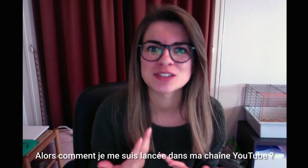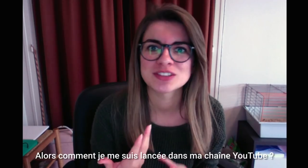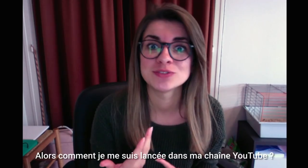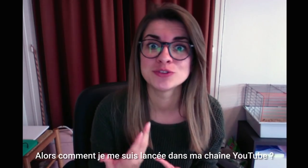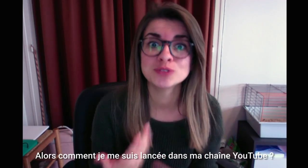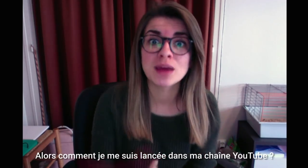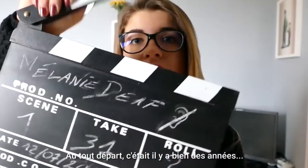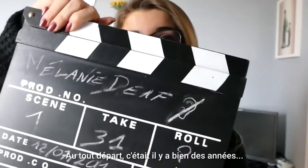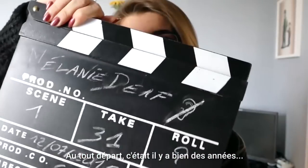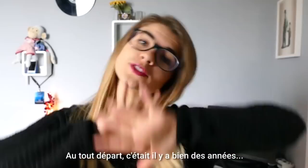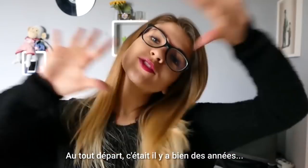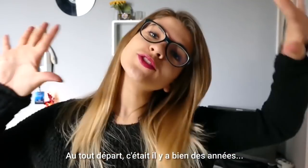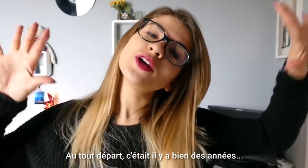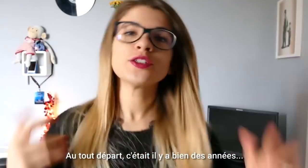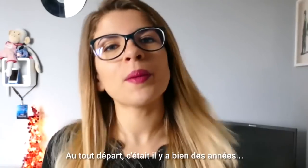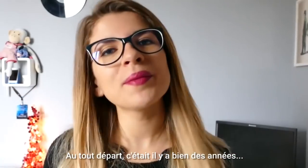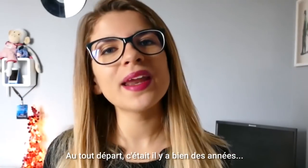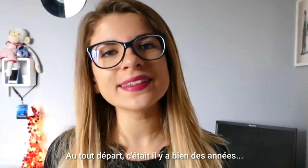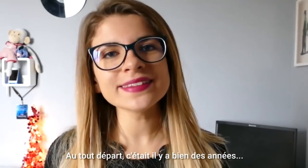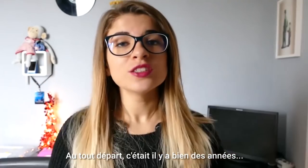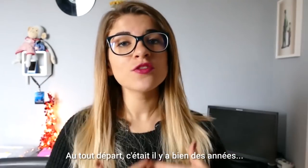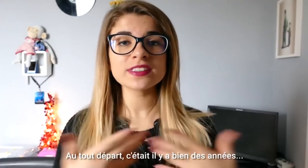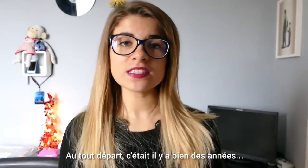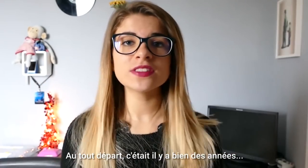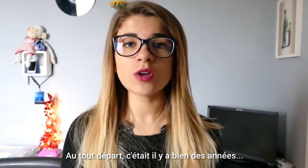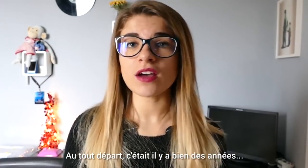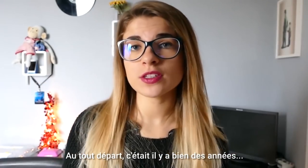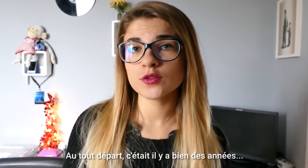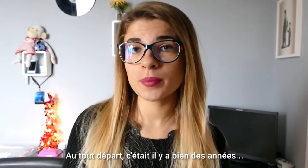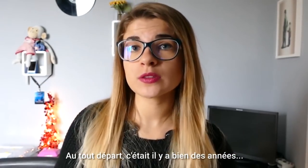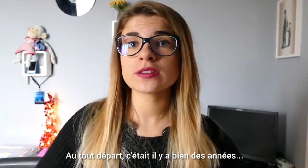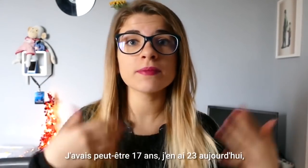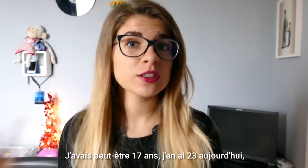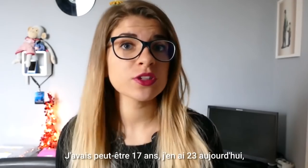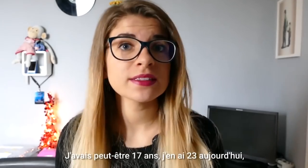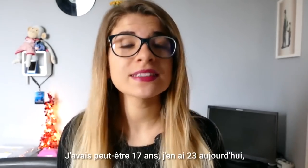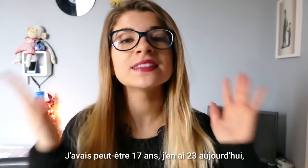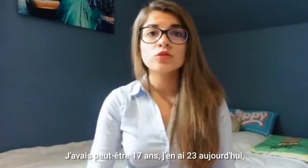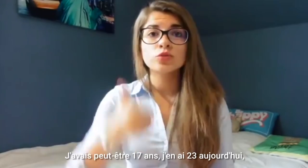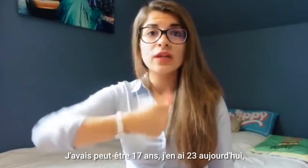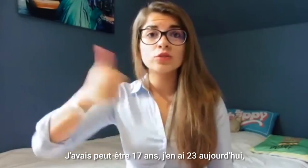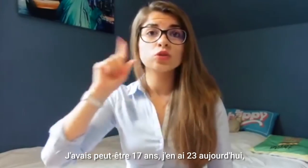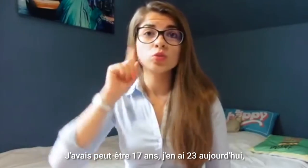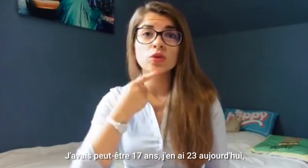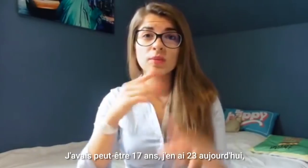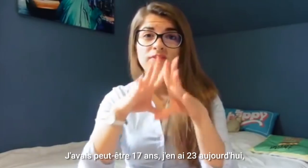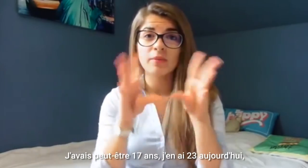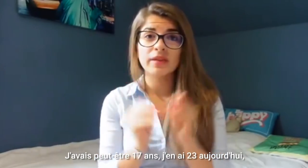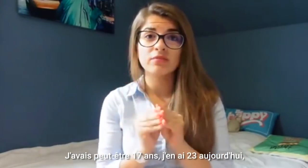ma chaîne YouTube ? Alors, au départ, c'était il y a bien des années, j'avais peut-être 17 ans, j'en ai 23 ans aujourd'hui.